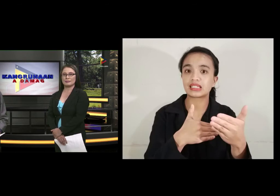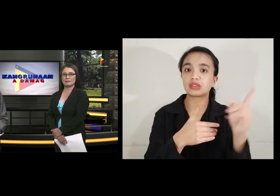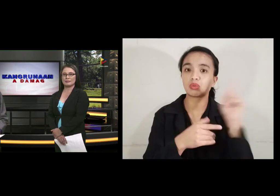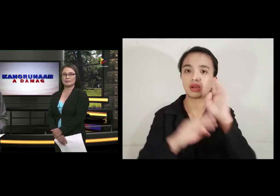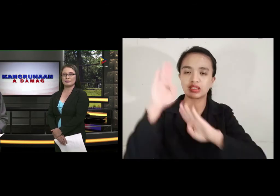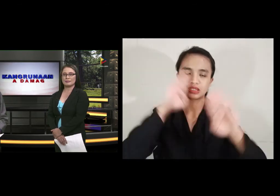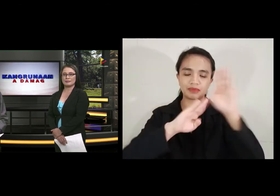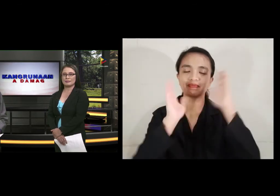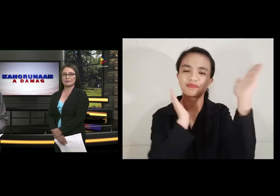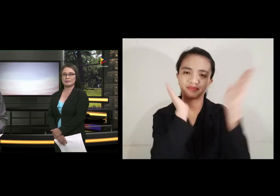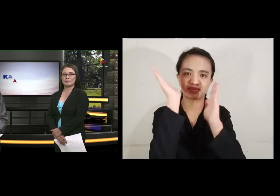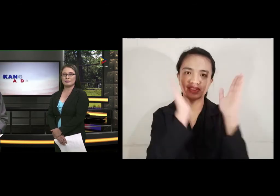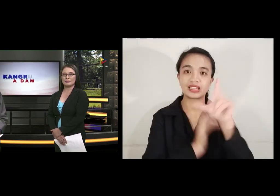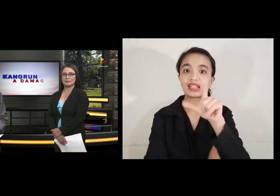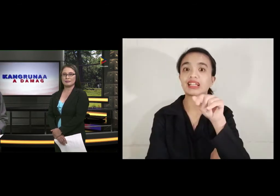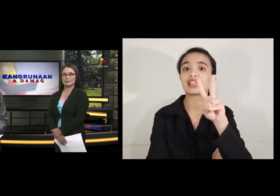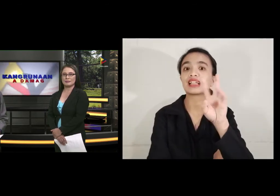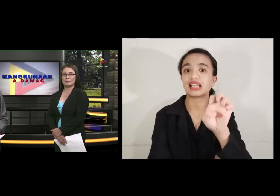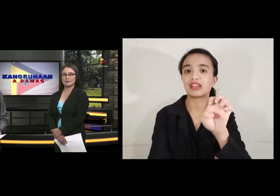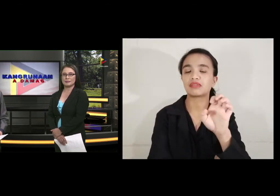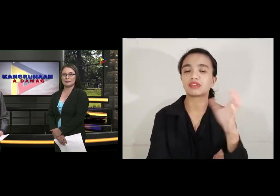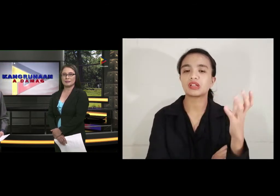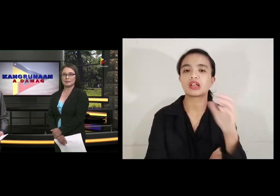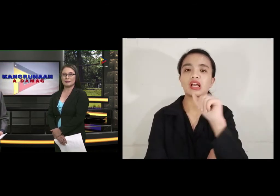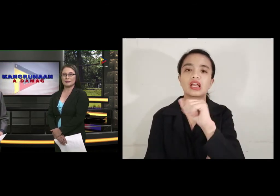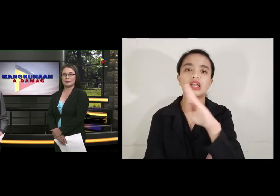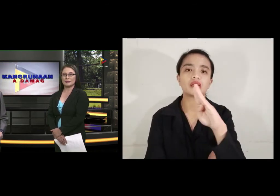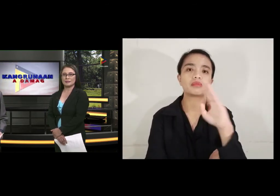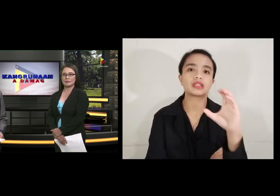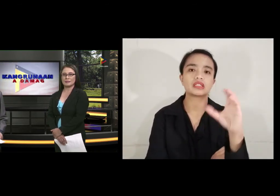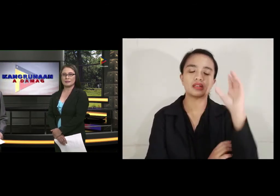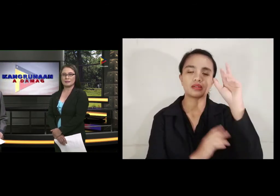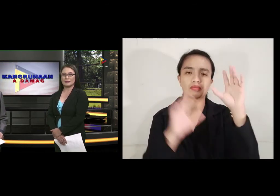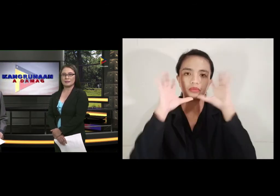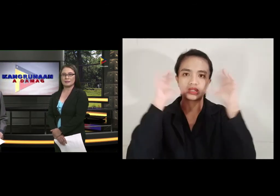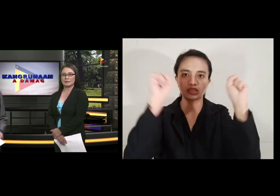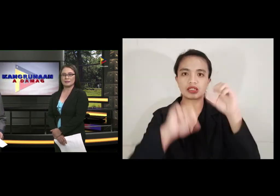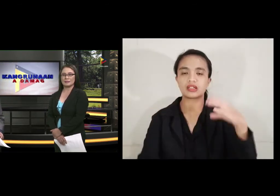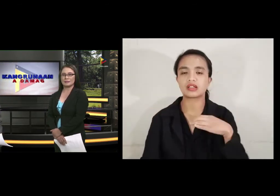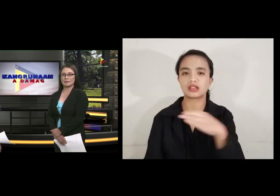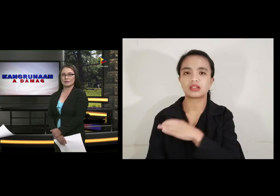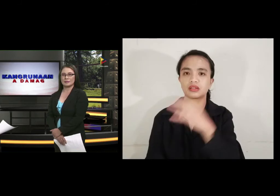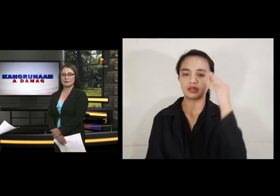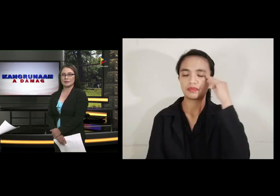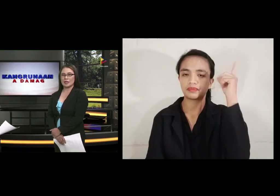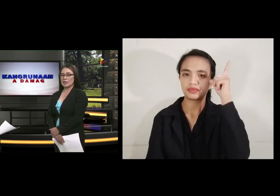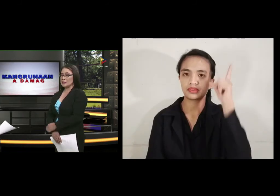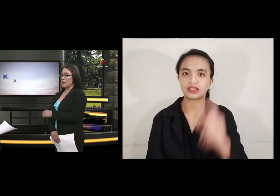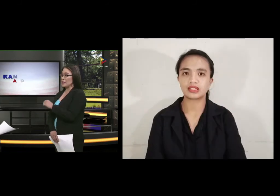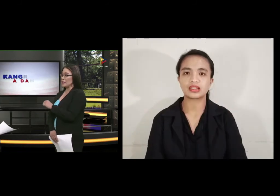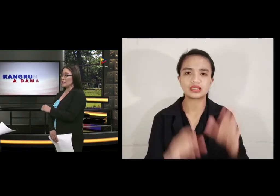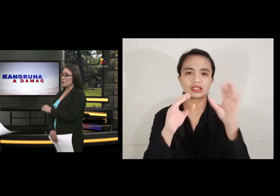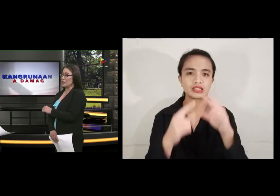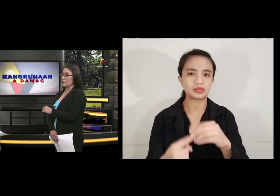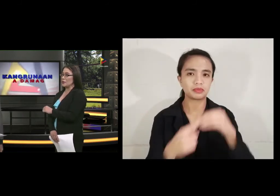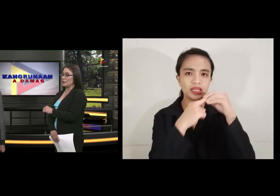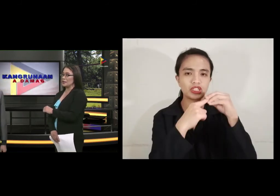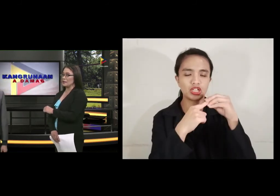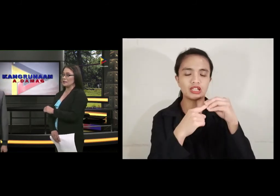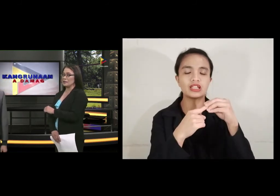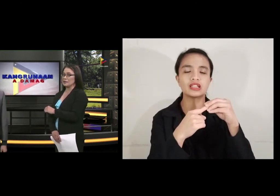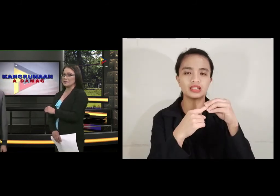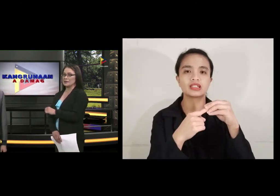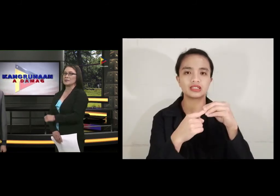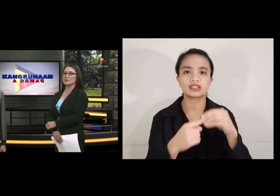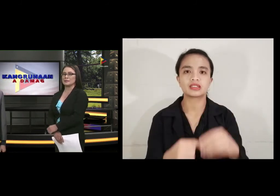sumarunong adagos, issue at serbisyo live, kini ABC President Councilor Michael Awana. Special edition dito,